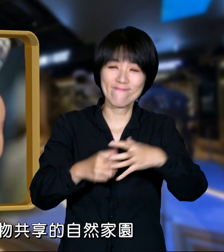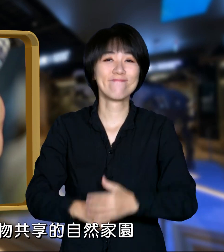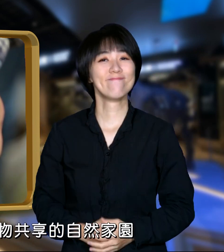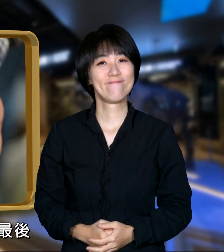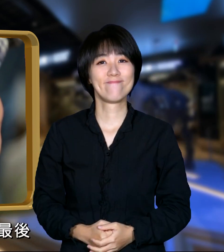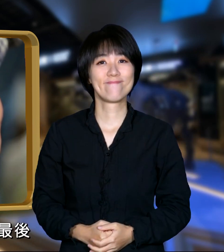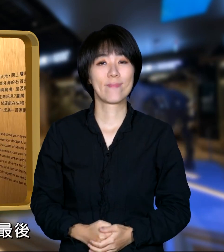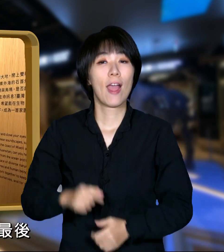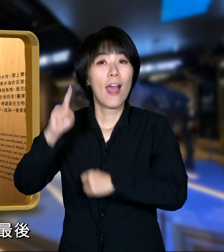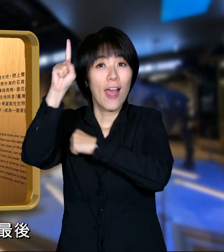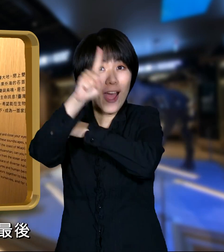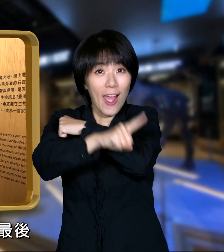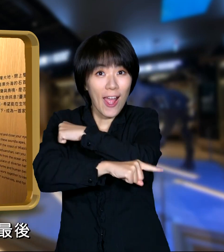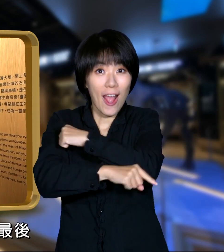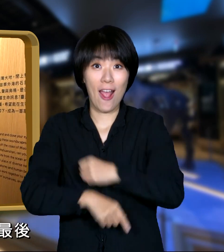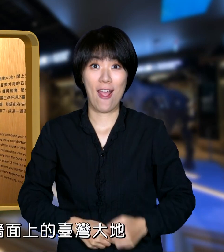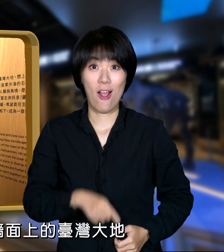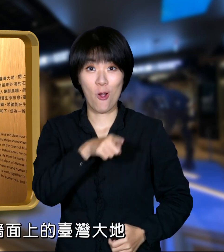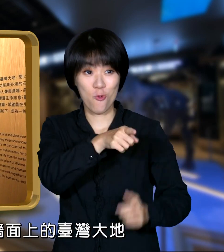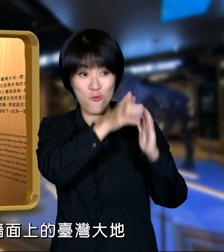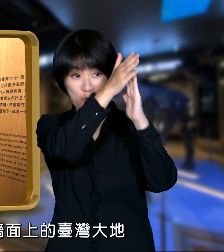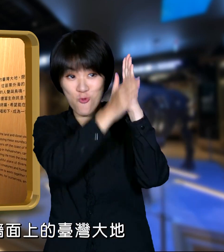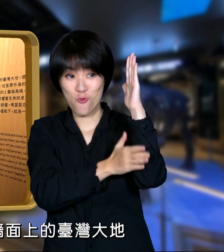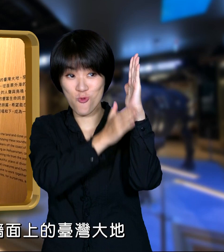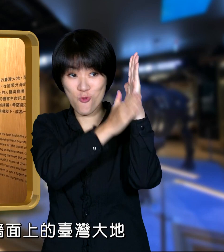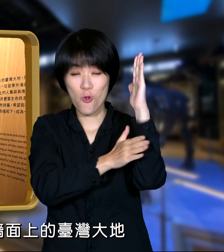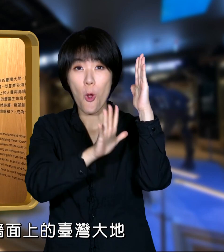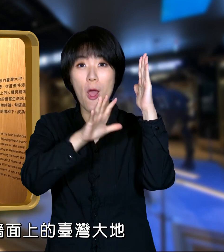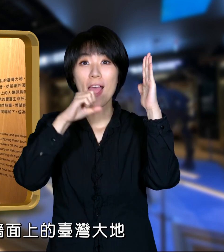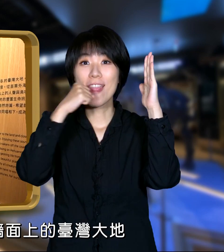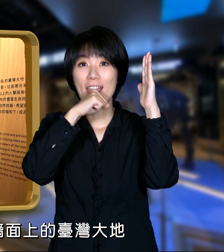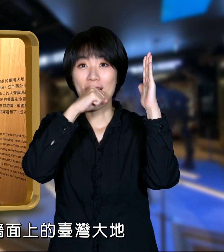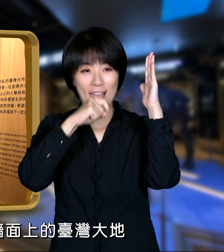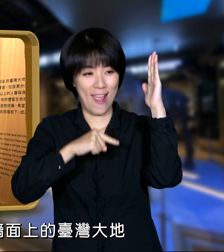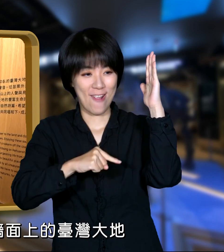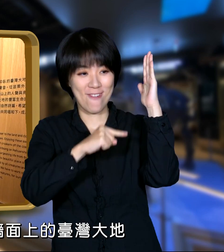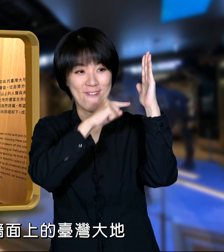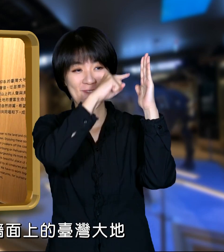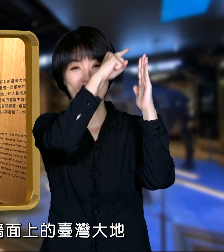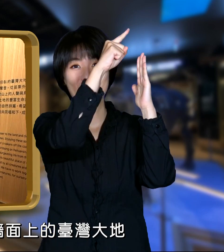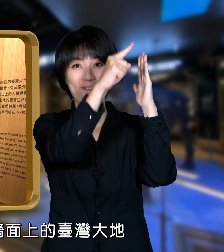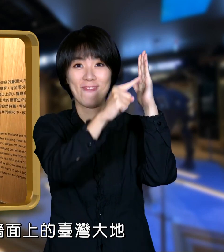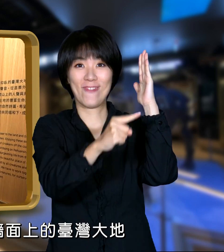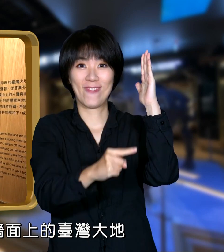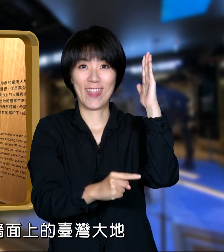最后，请您贴近那墙面上的台湾大地，